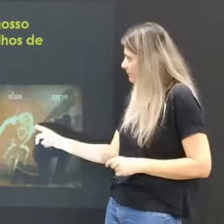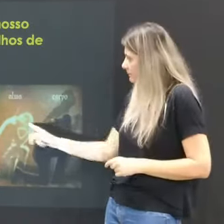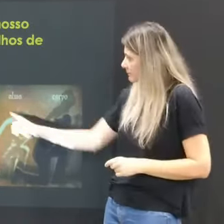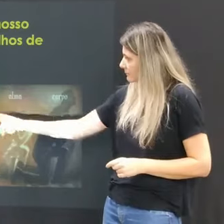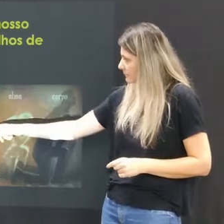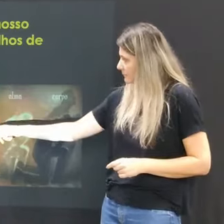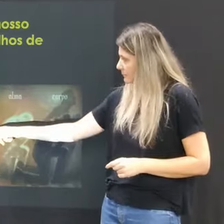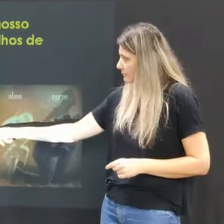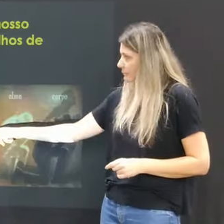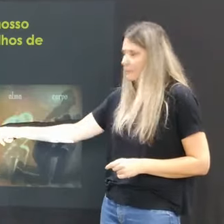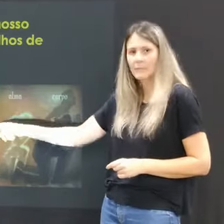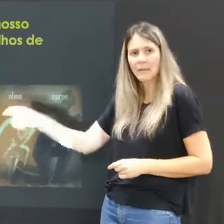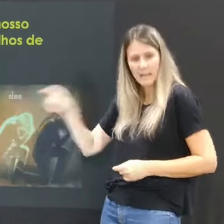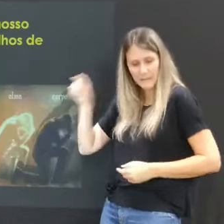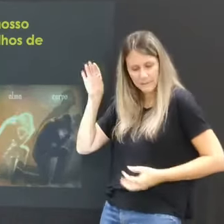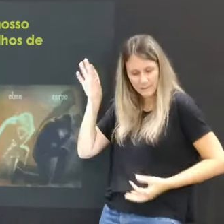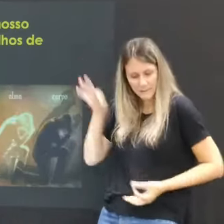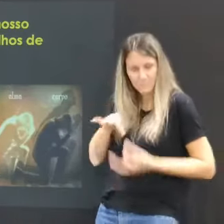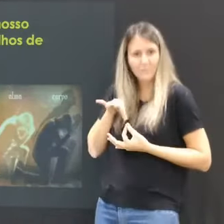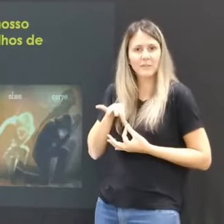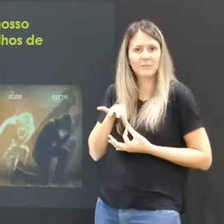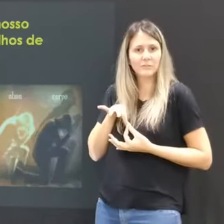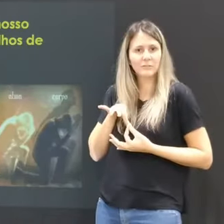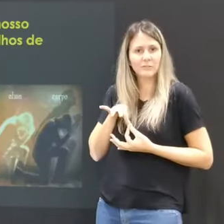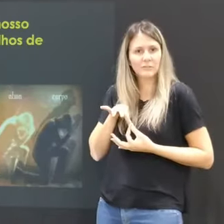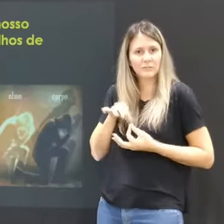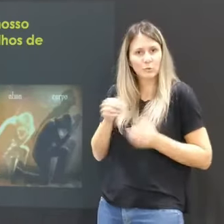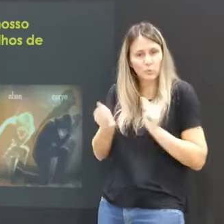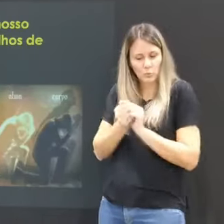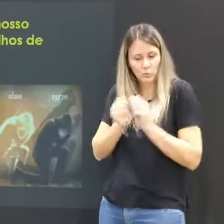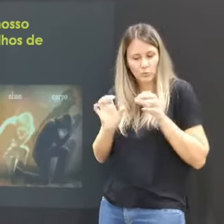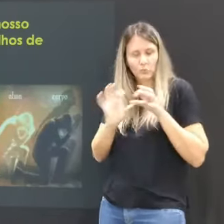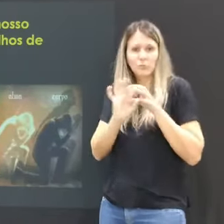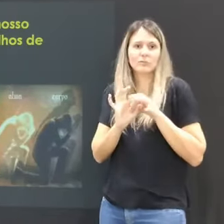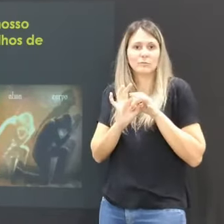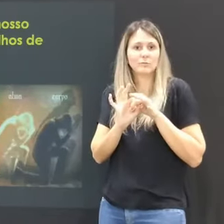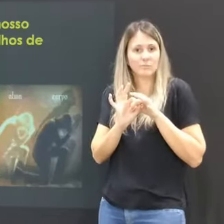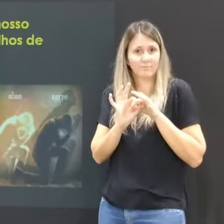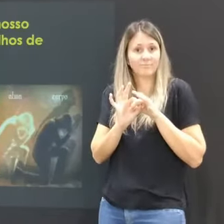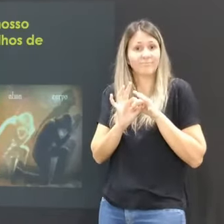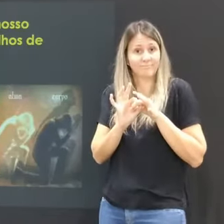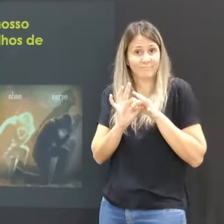quê? Dentro do nosso corpo, ao Espírito. O Espírito, o sopro de vida que Deus nos dá.